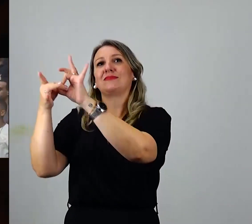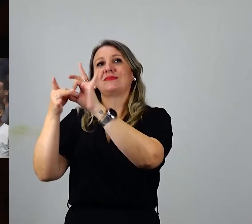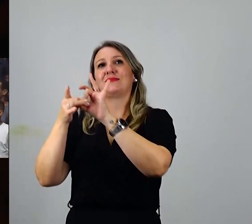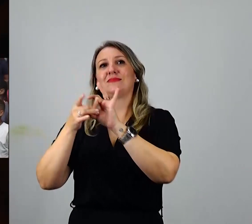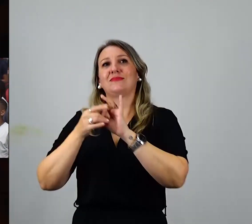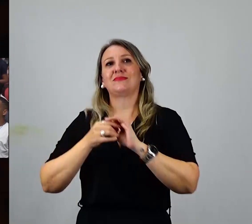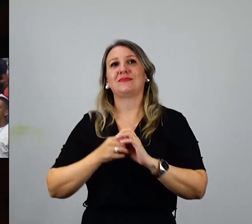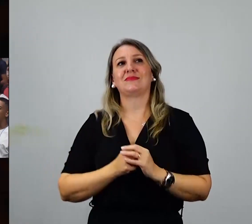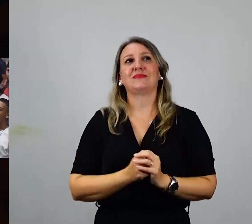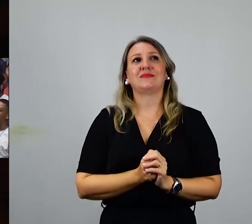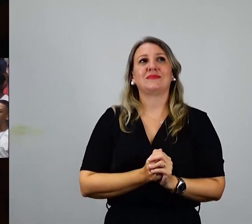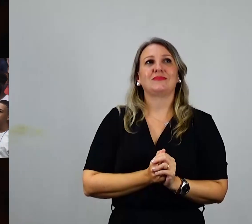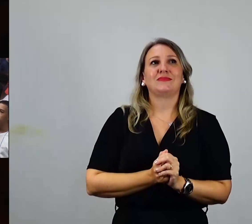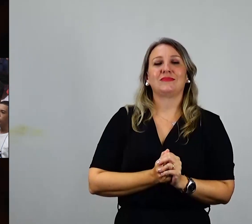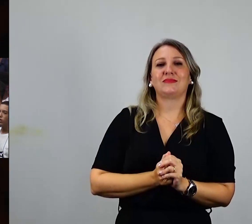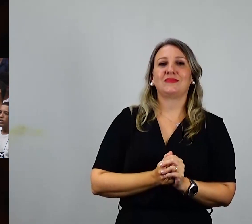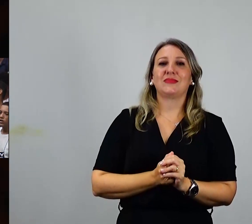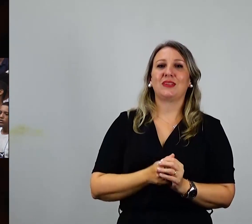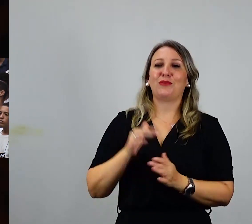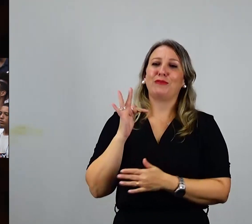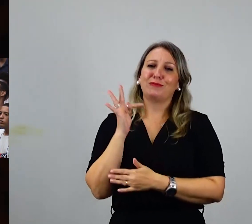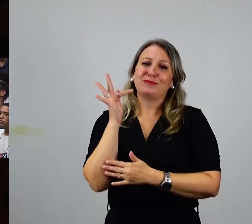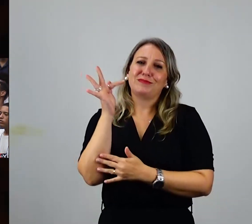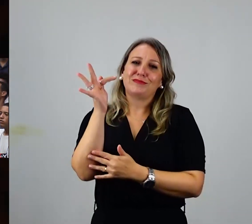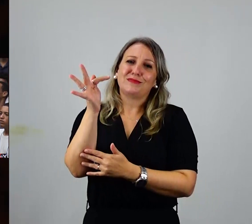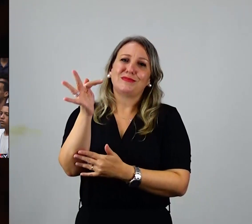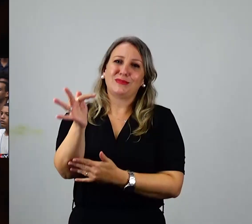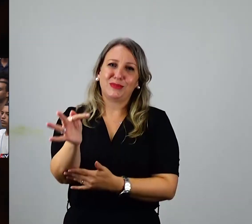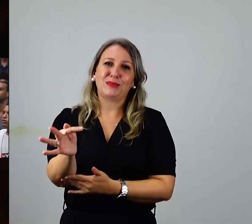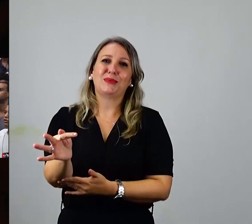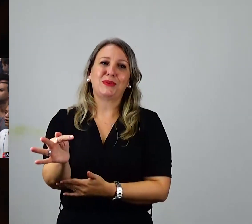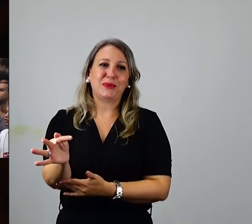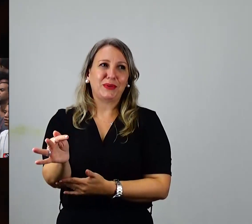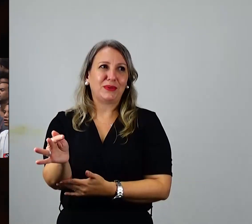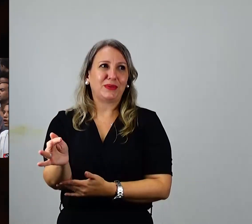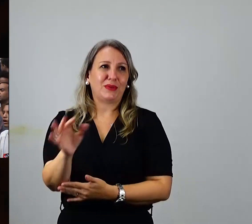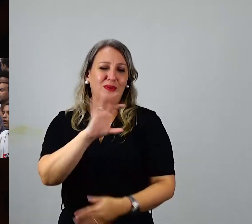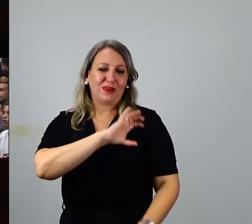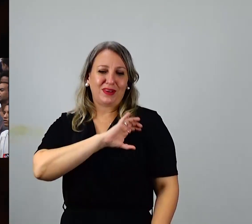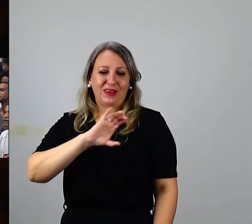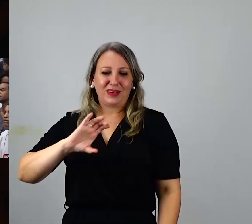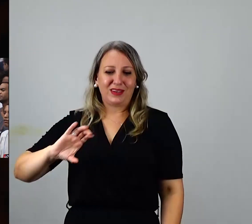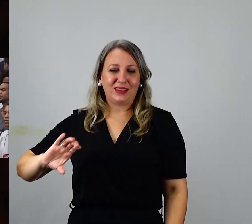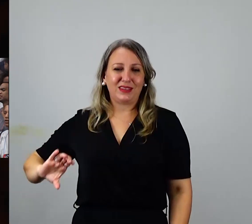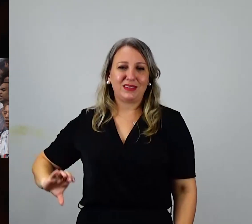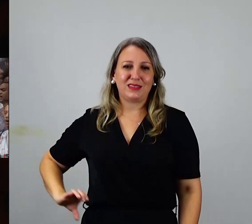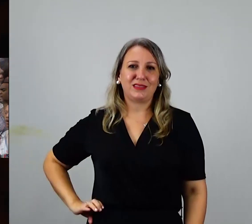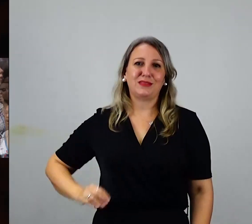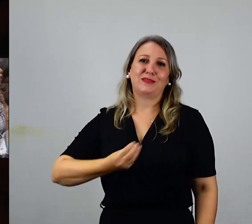Mas um dia Cristo vai se manifestar. É questão de tempo só.